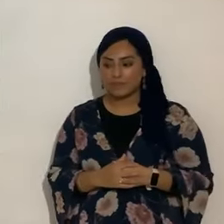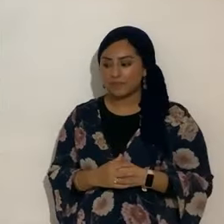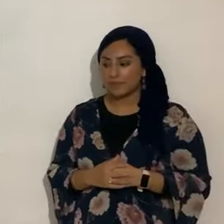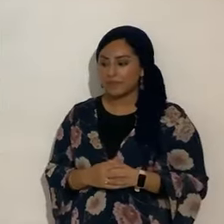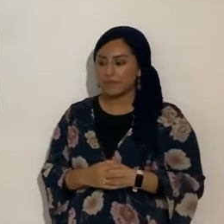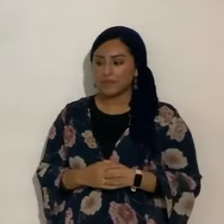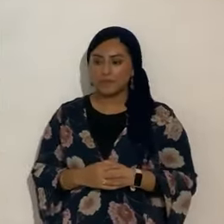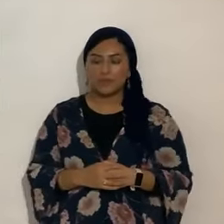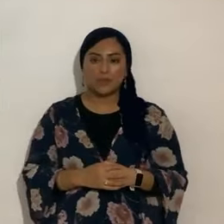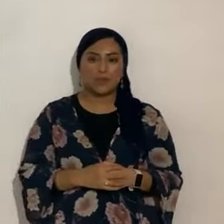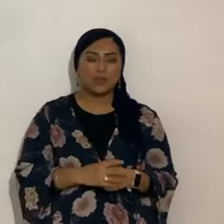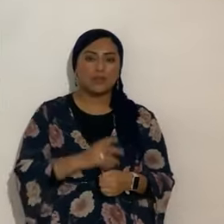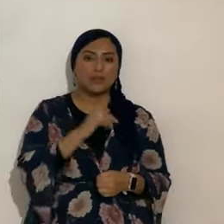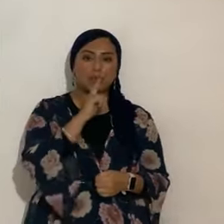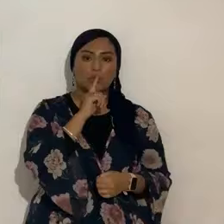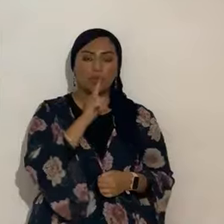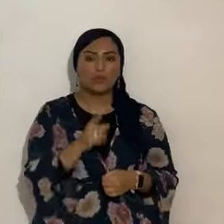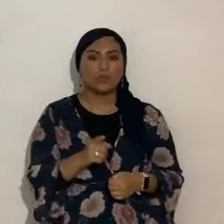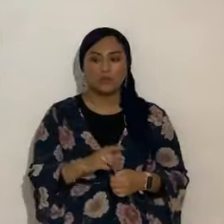La verdad,